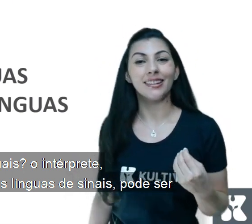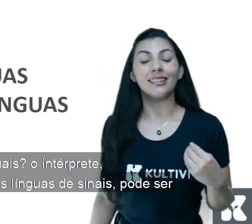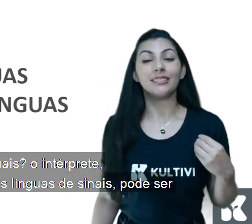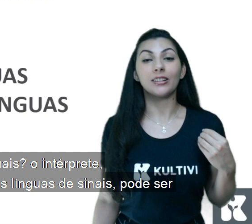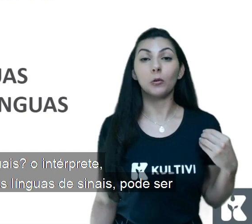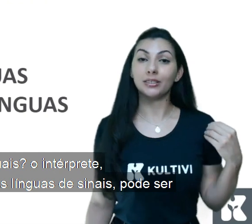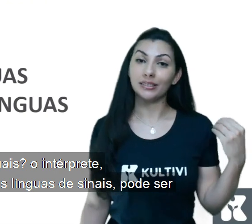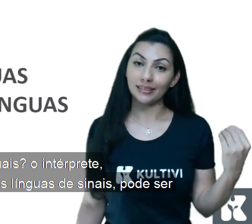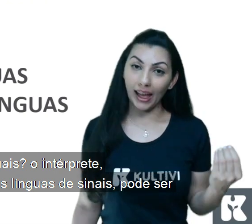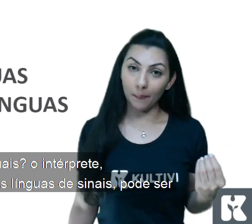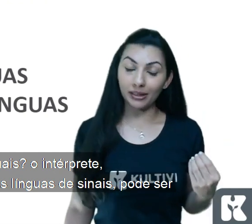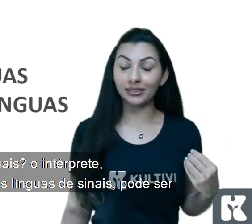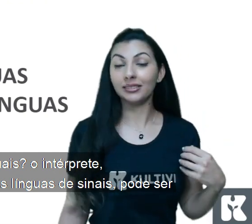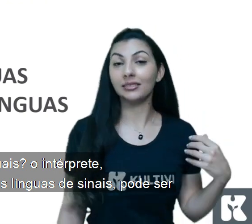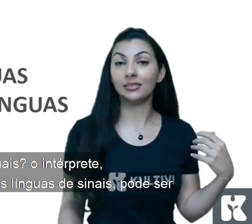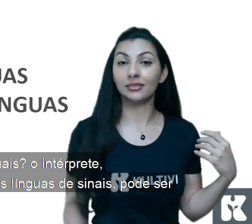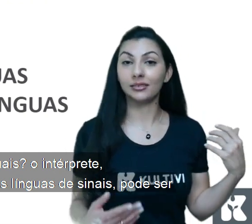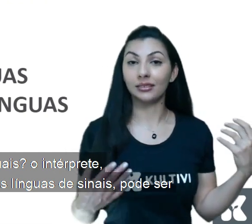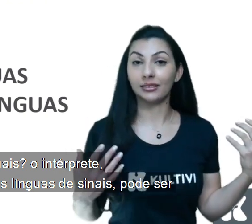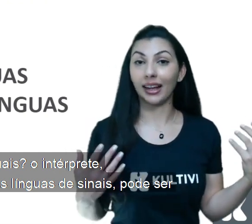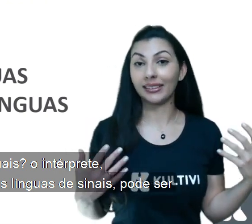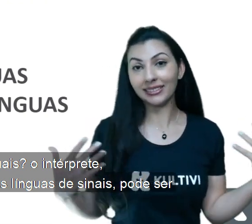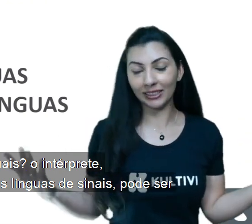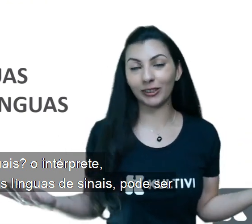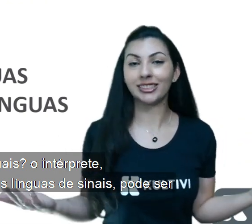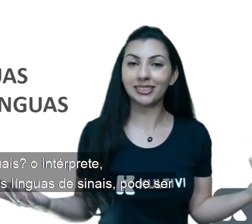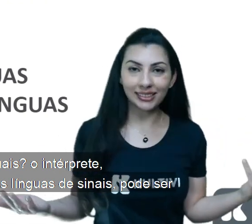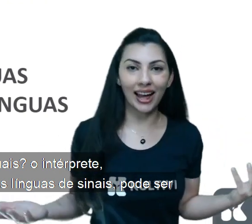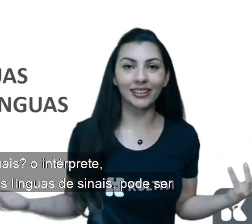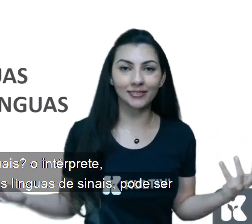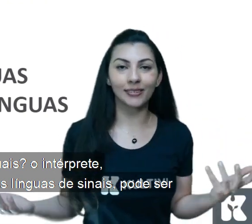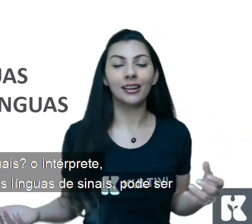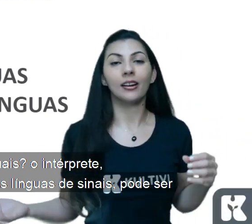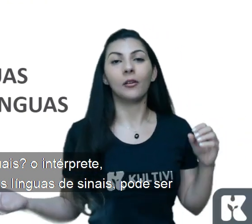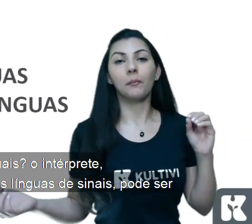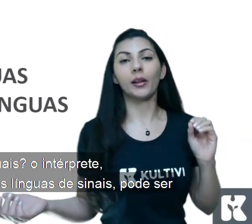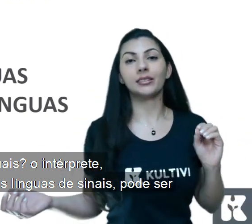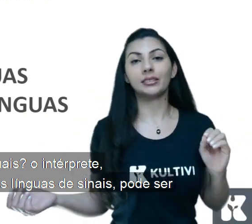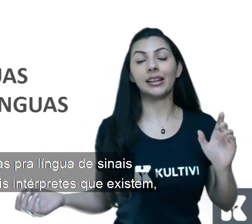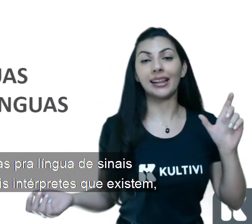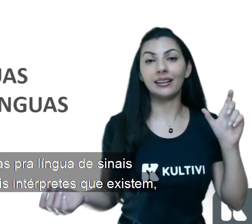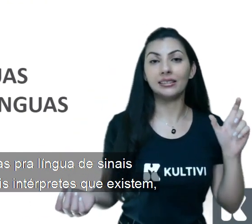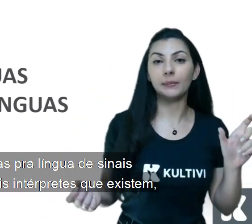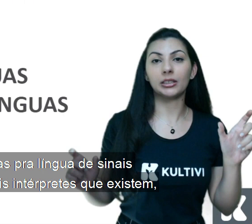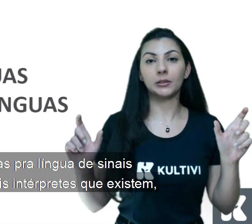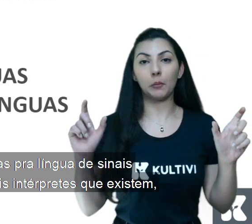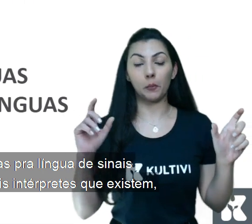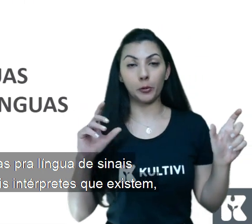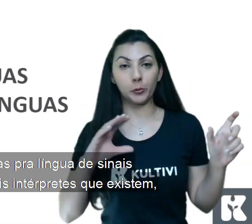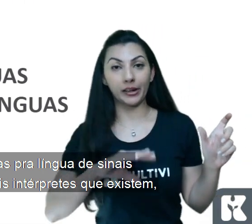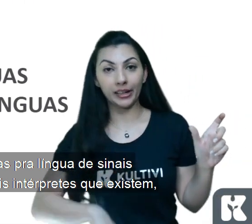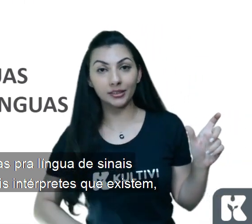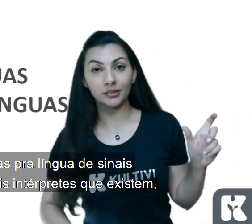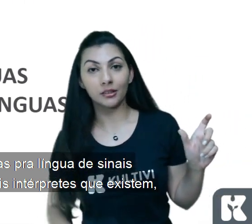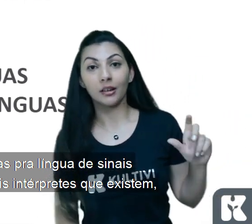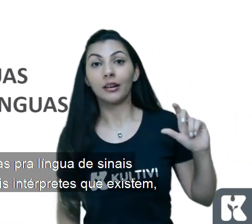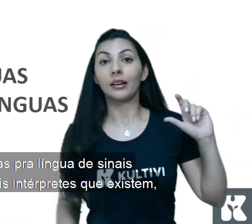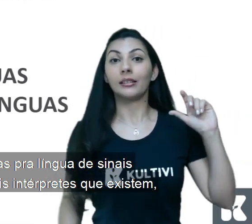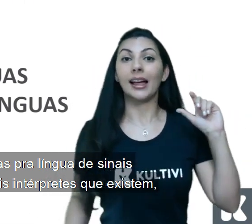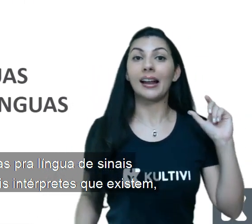visuais são os intérpretes das línguas de sinais. Pode ser da Libras para o